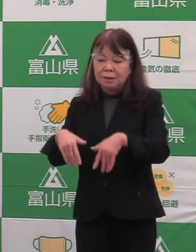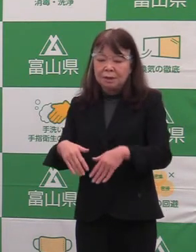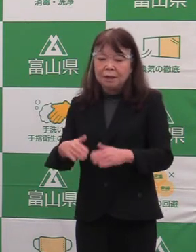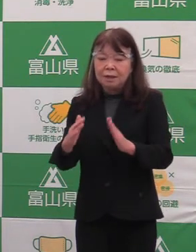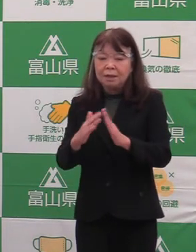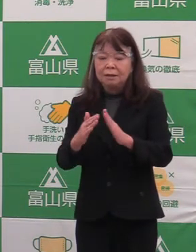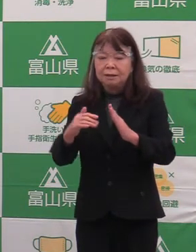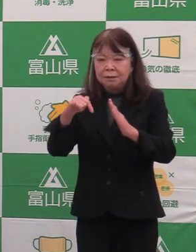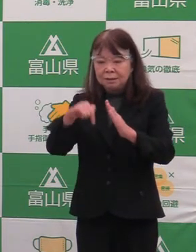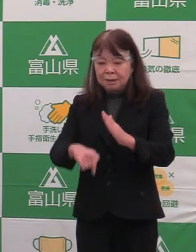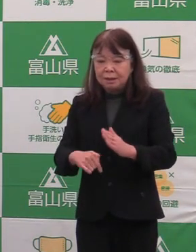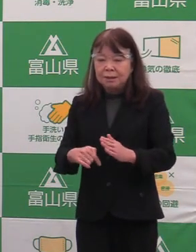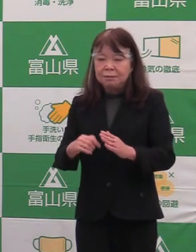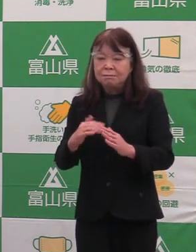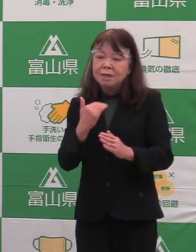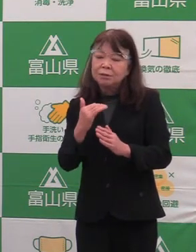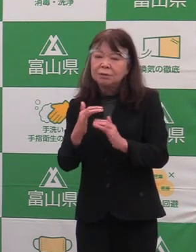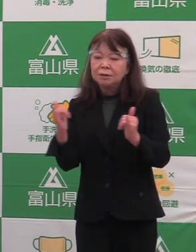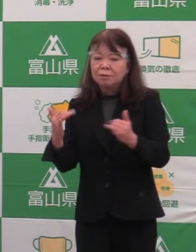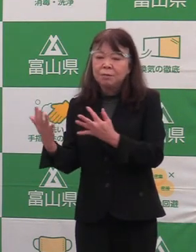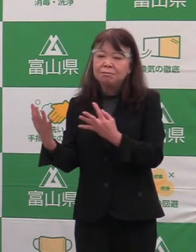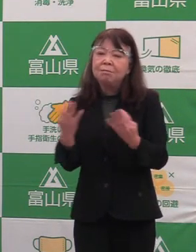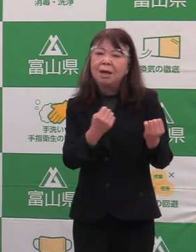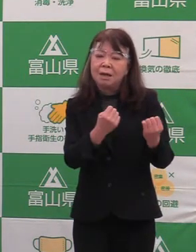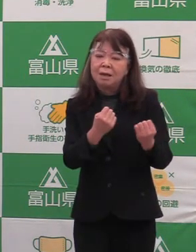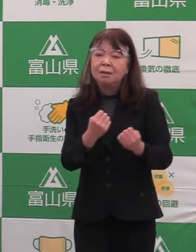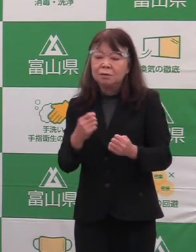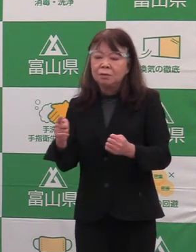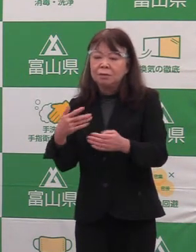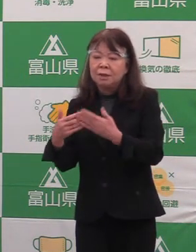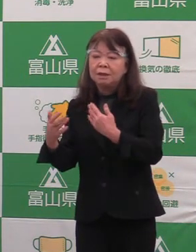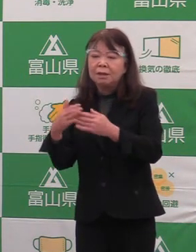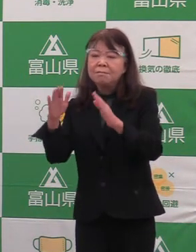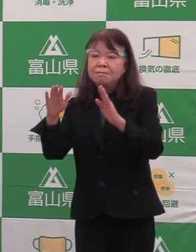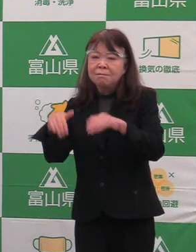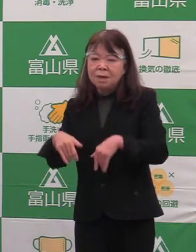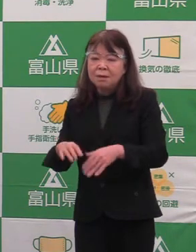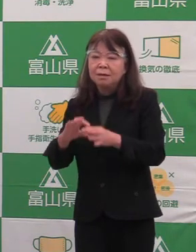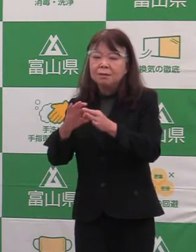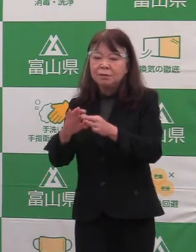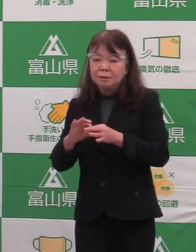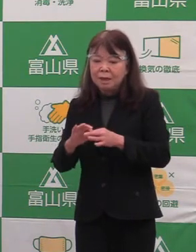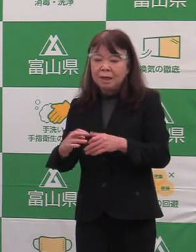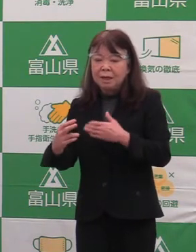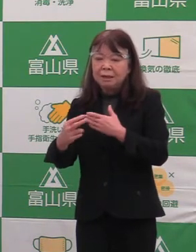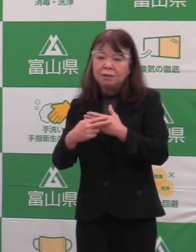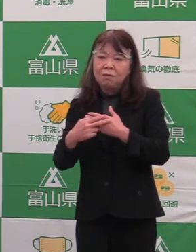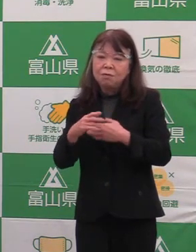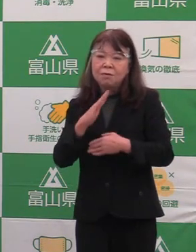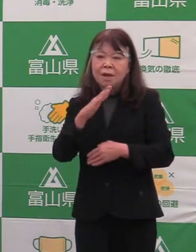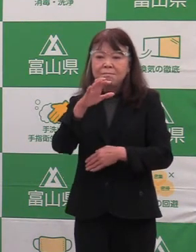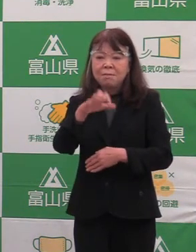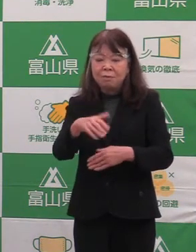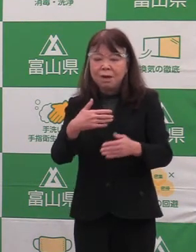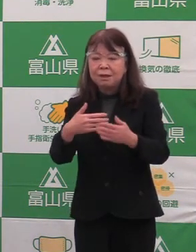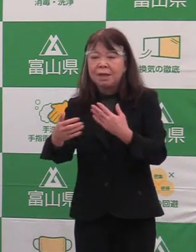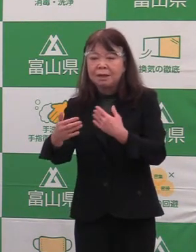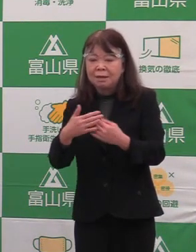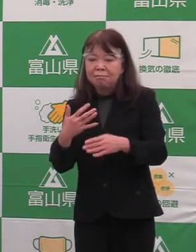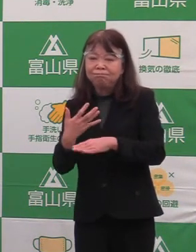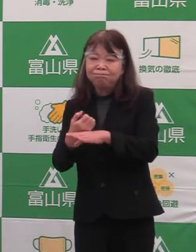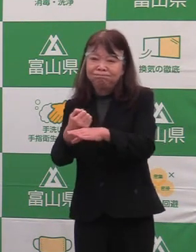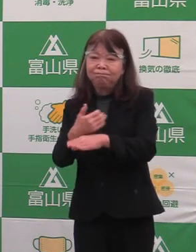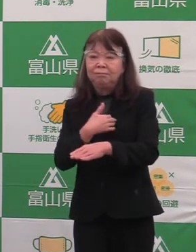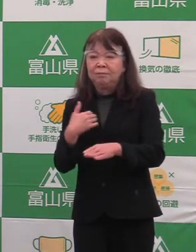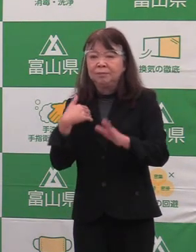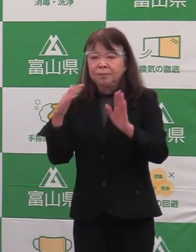機も多数出られました。まあ、そういった状況を経験したので、まあ、医療現場はかなりの経験を積んではきた